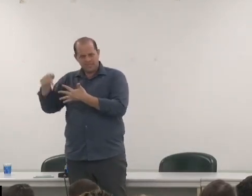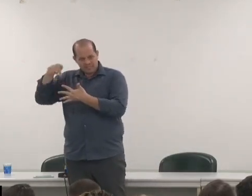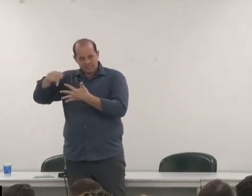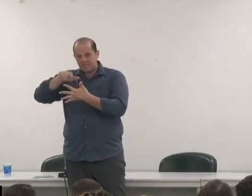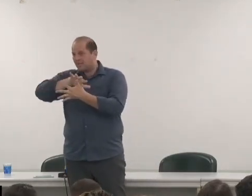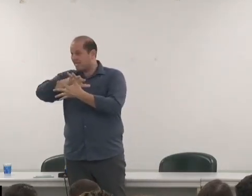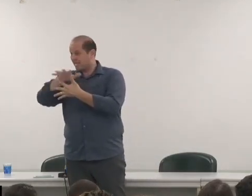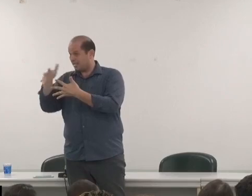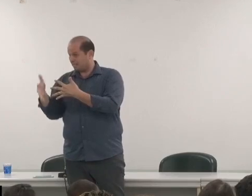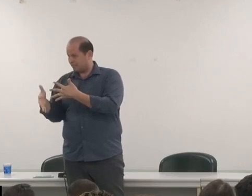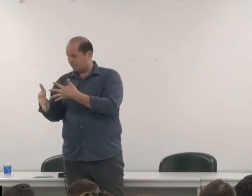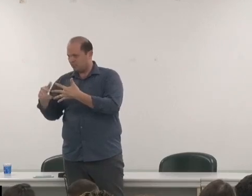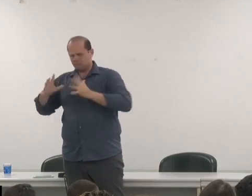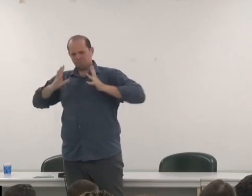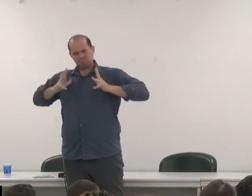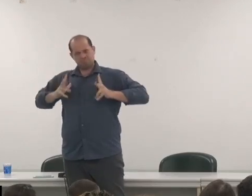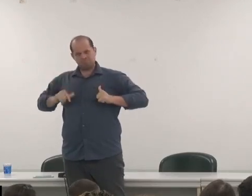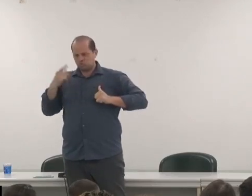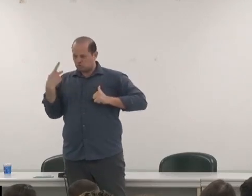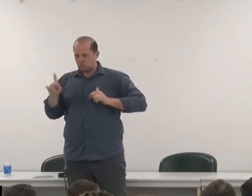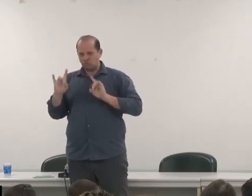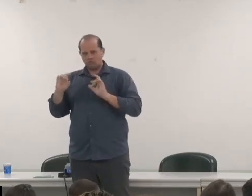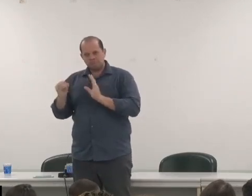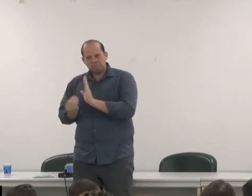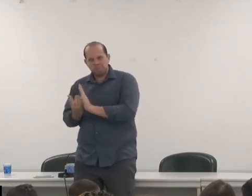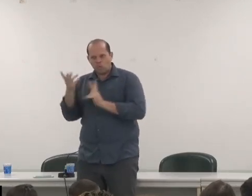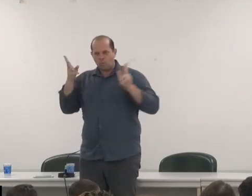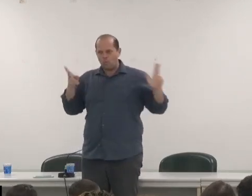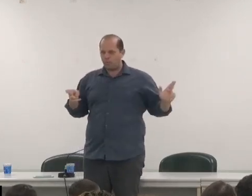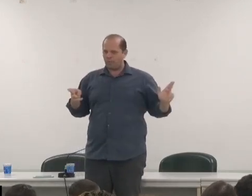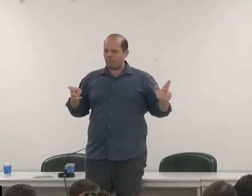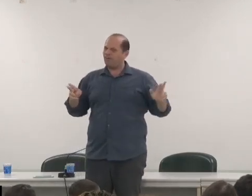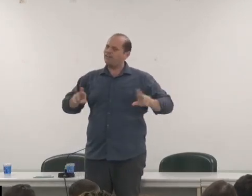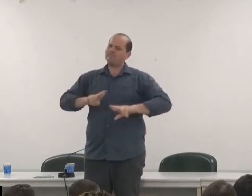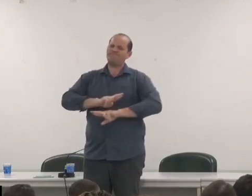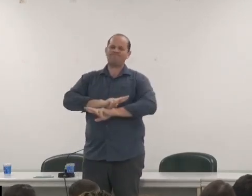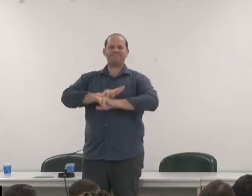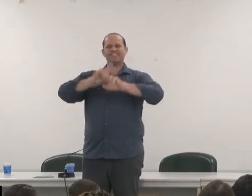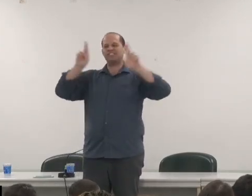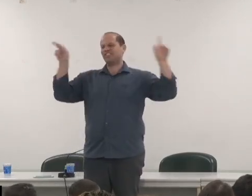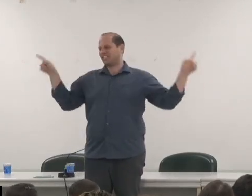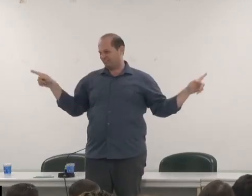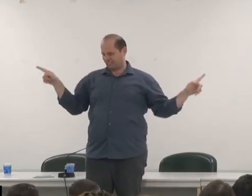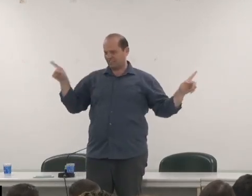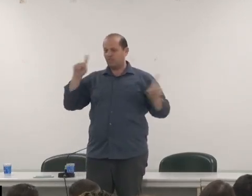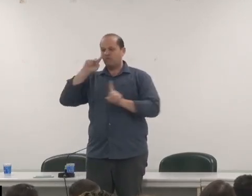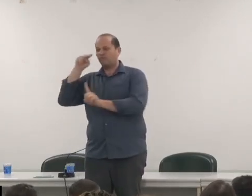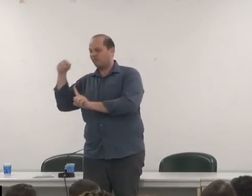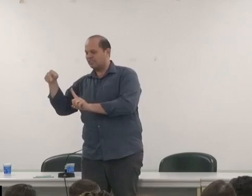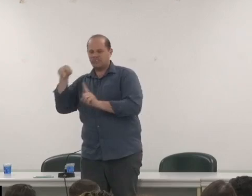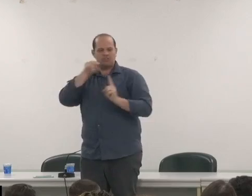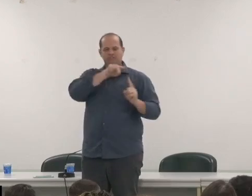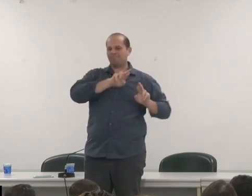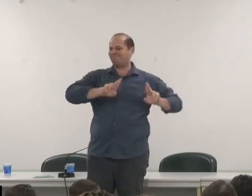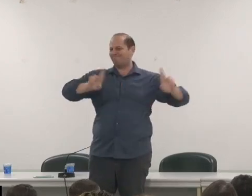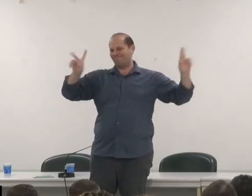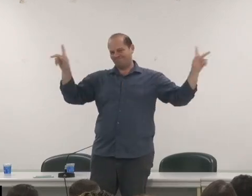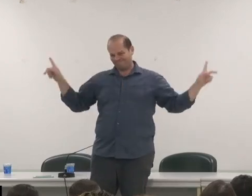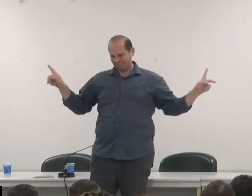contato com outras línguas, deixa de ser isolado. Então, pensando agora na Libras, língua de sinais brasileira, que é diferente,